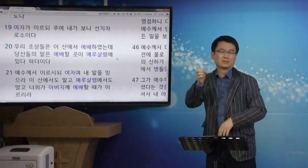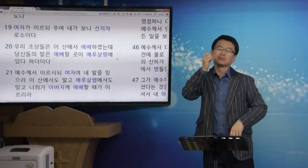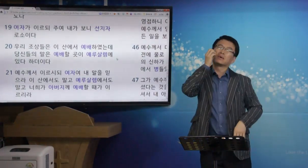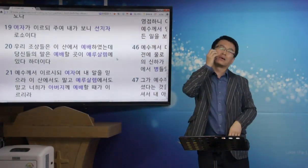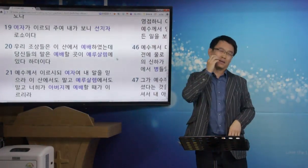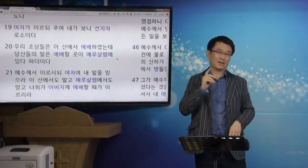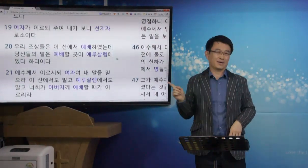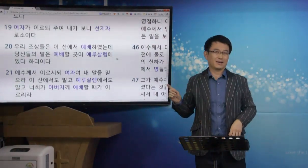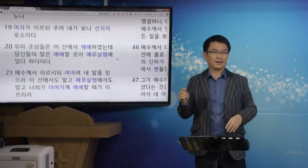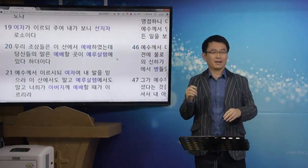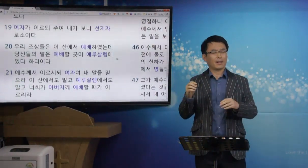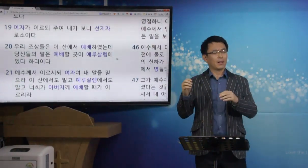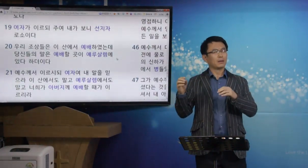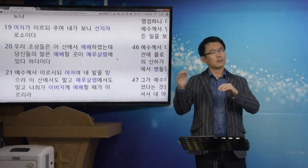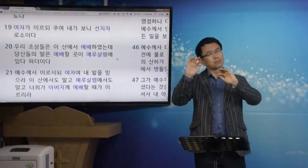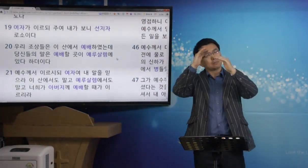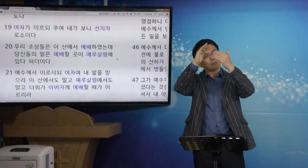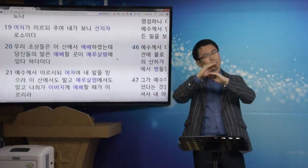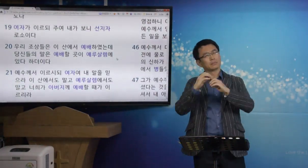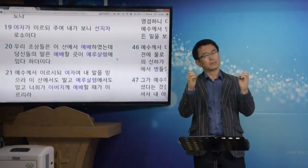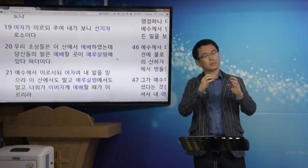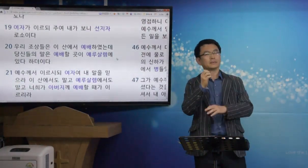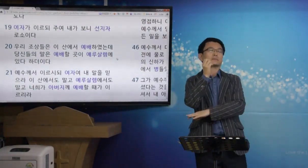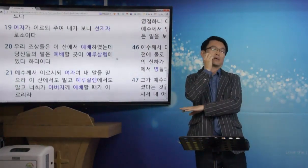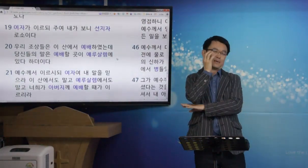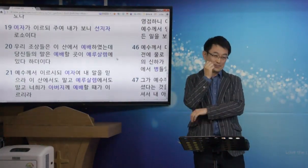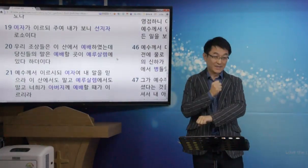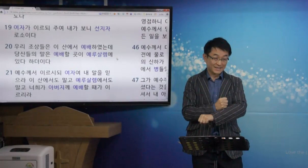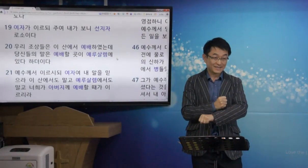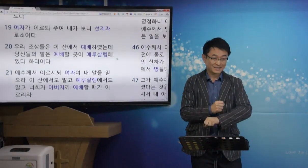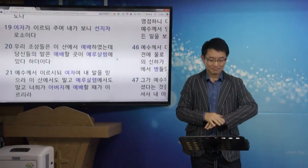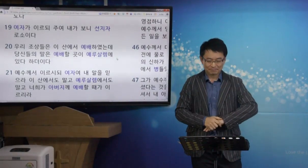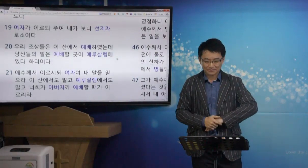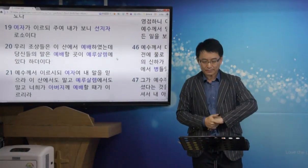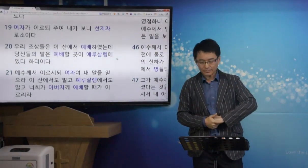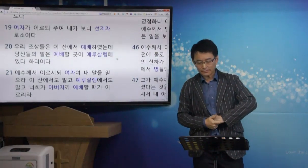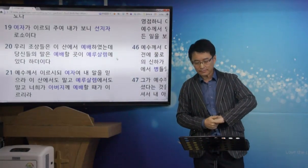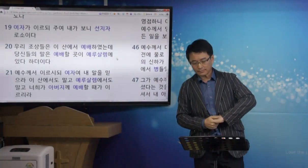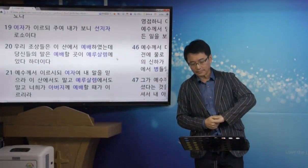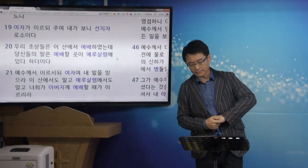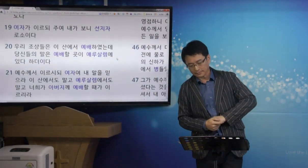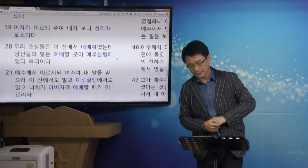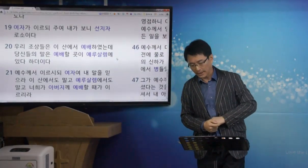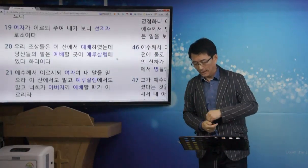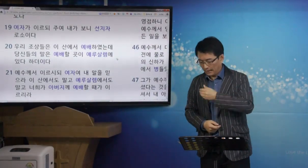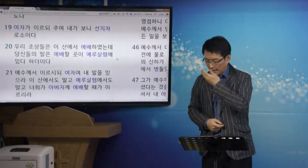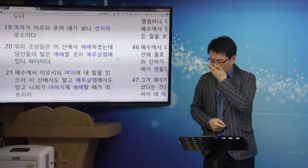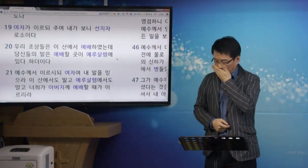선지자라고 말하기보다는 좀 다른 말을 했을 것 같은데 이 대화 내용이